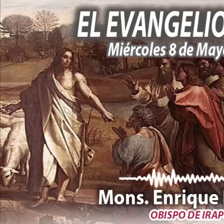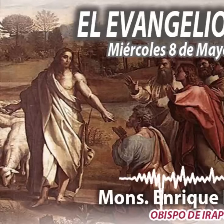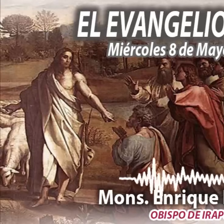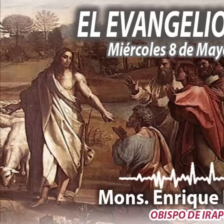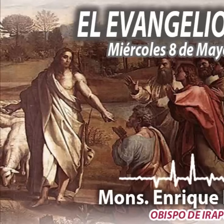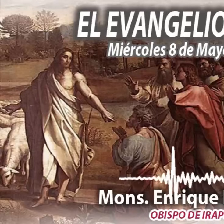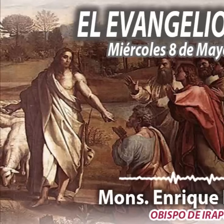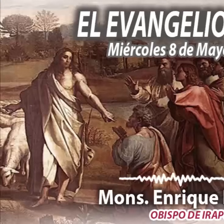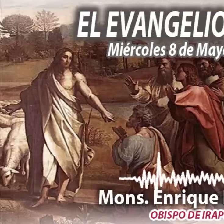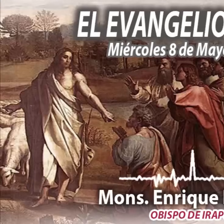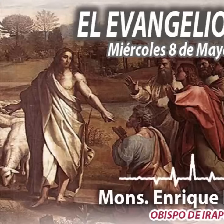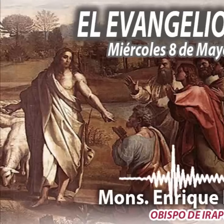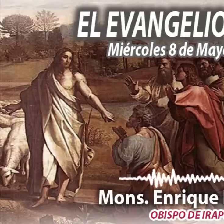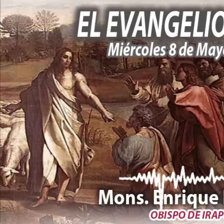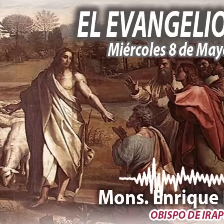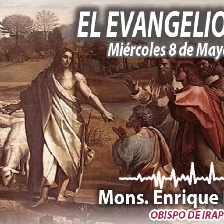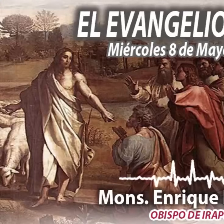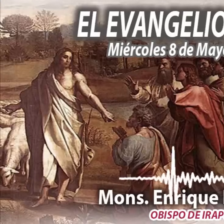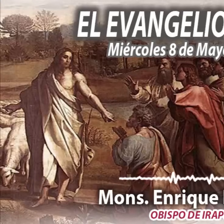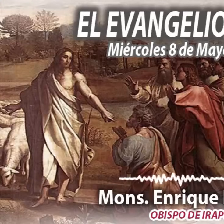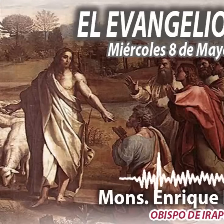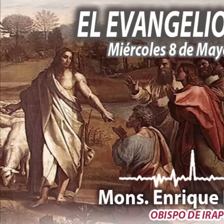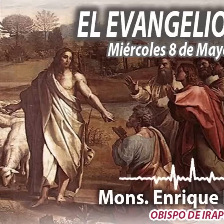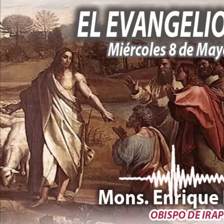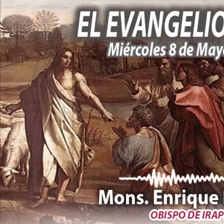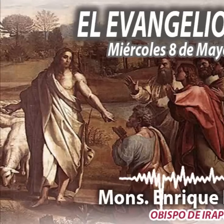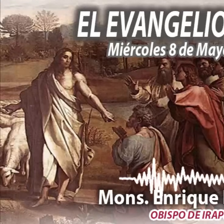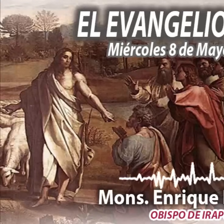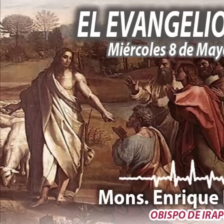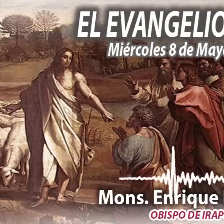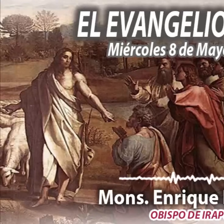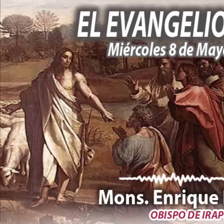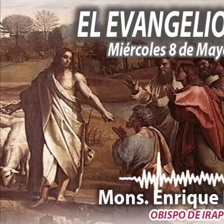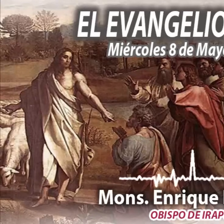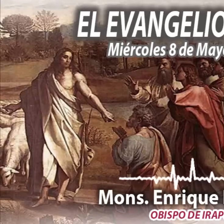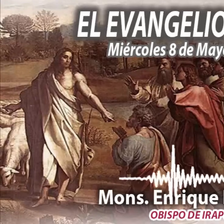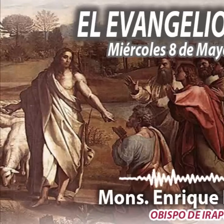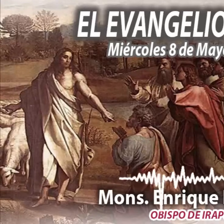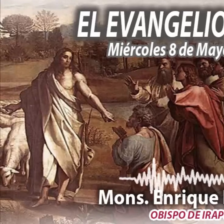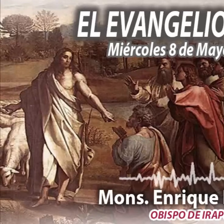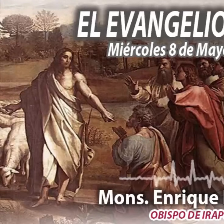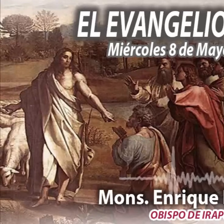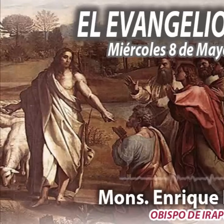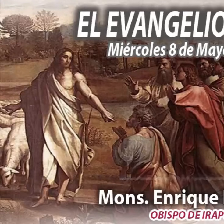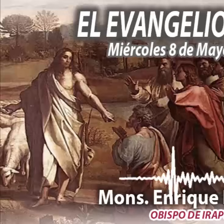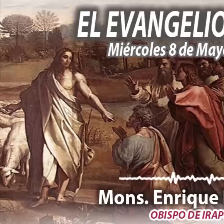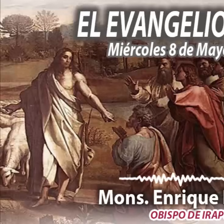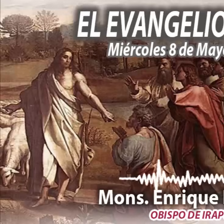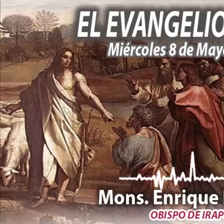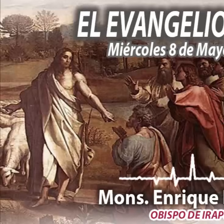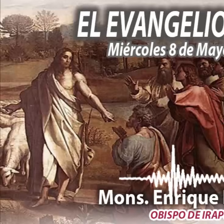El Evangelio del Día, en voz de Monseñor Enrique Díaz, a través de Radio María, voz